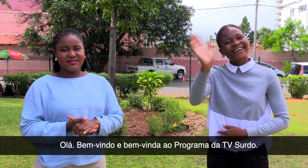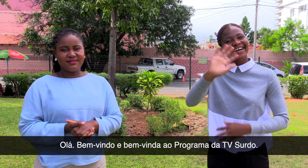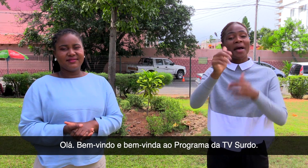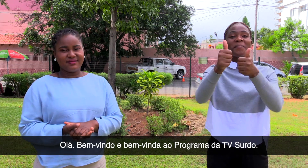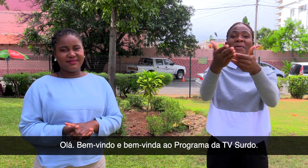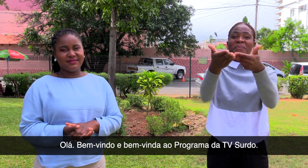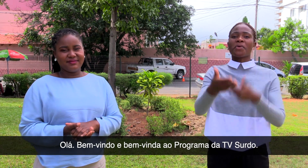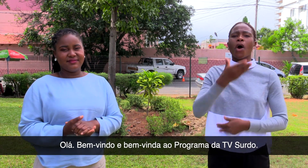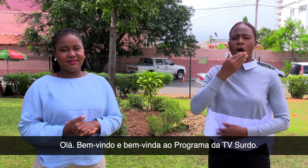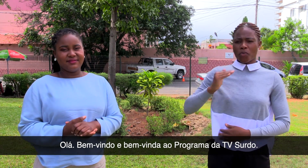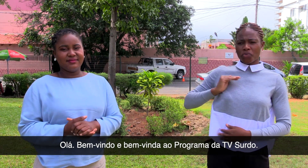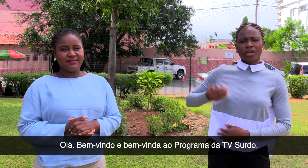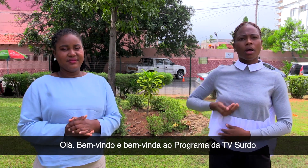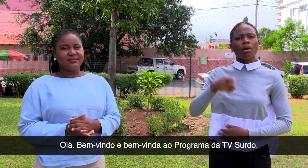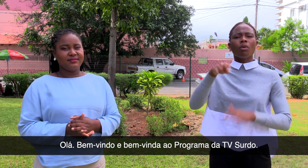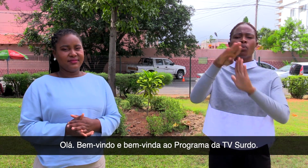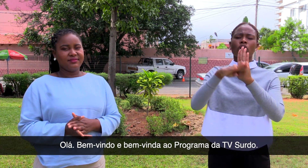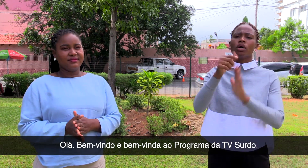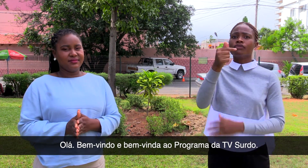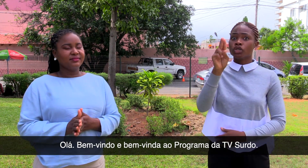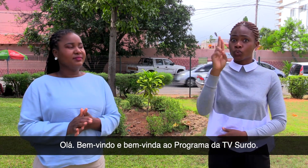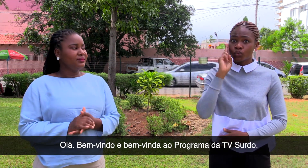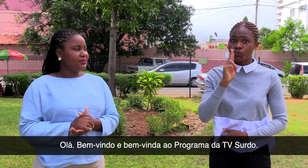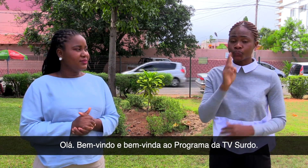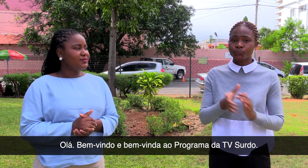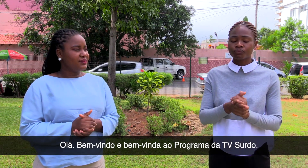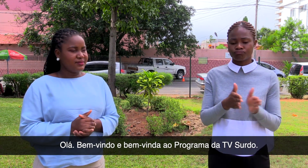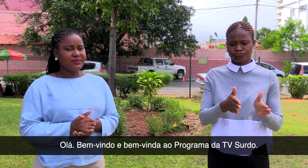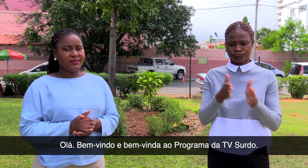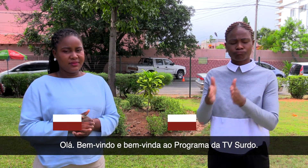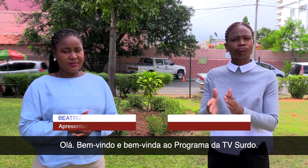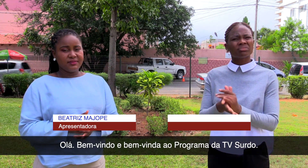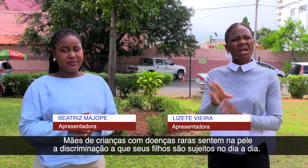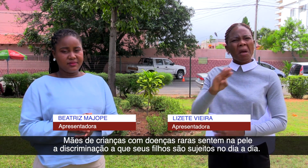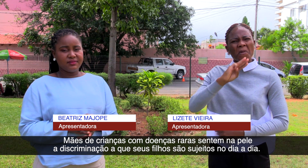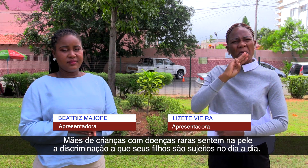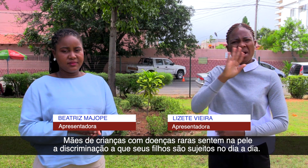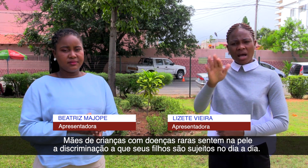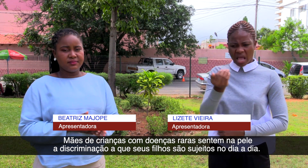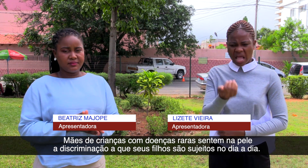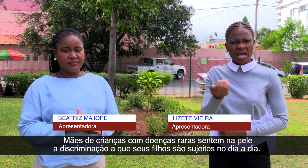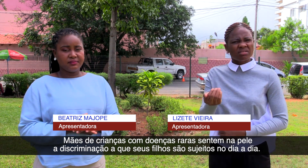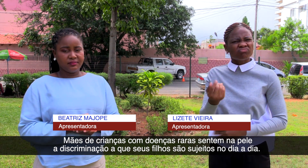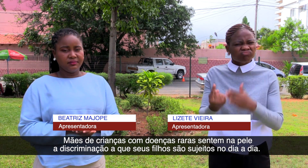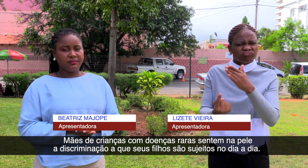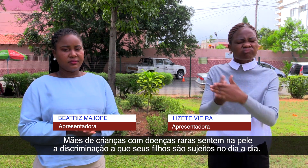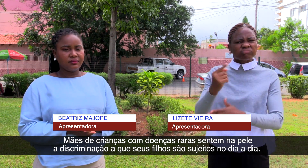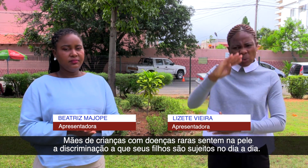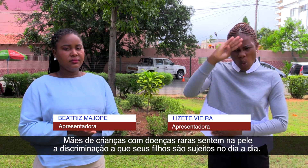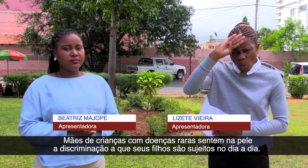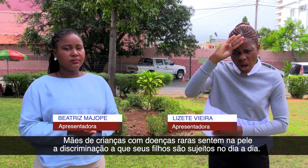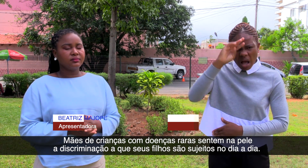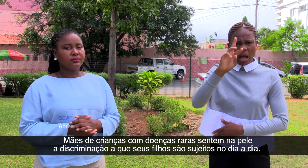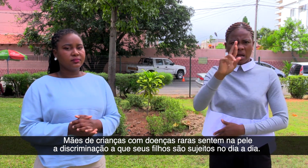Olá, bem-vindo e bem-vinda ao programa da TV Surdo. Mães de crianças com doenças raras